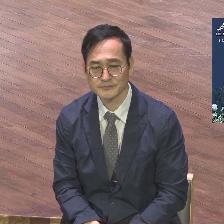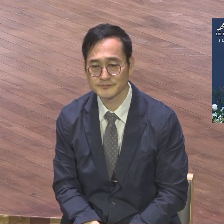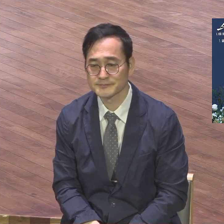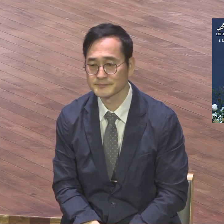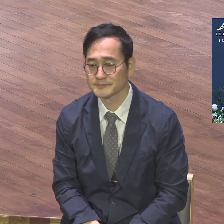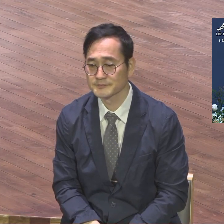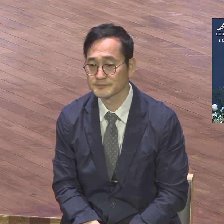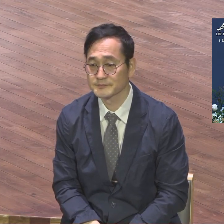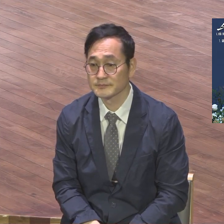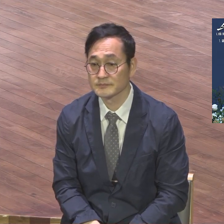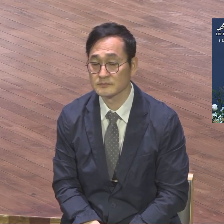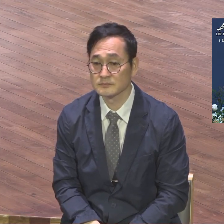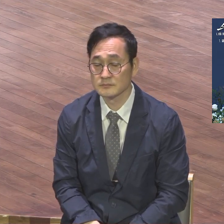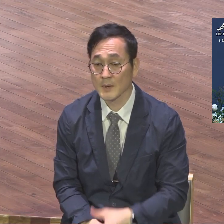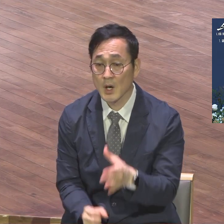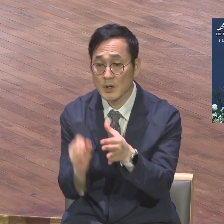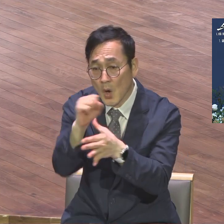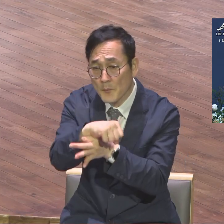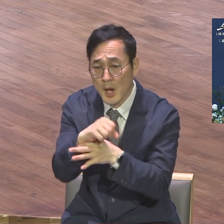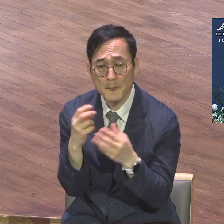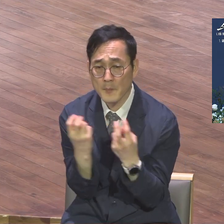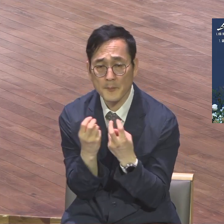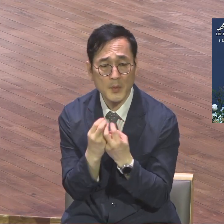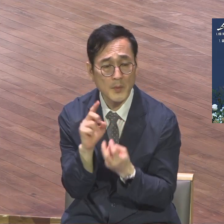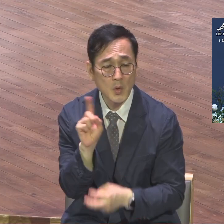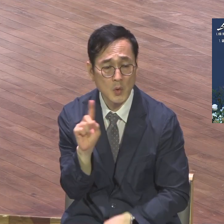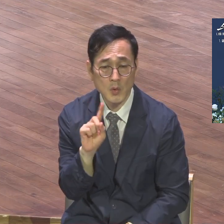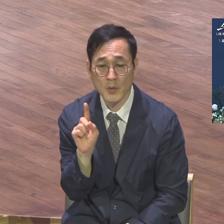그렇다면 어떻게 열매를 맺을 수 있는가?